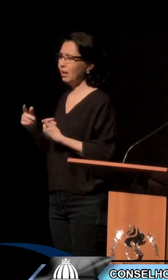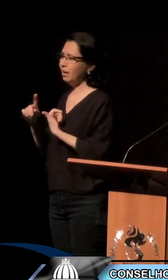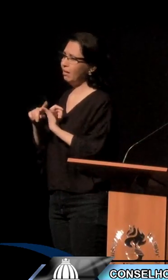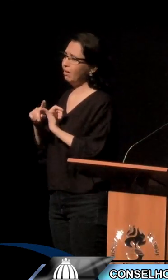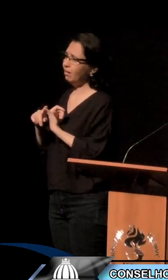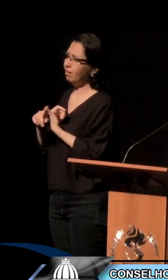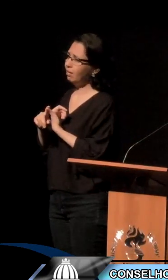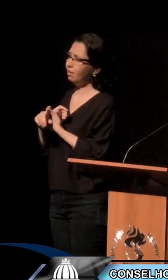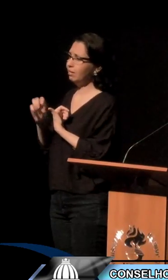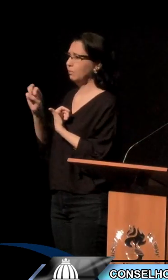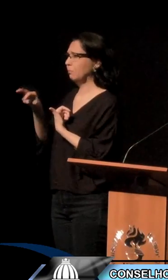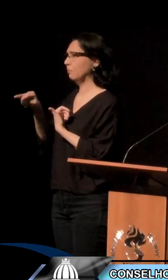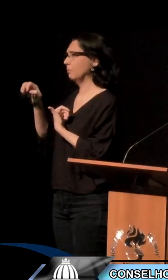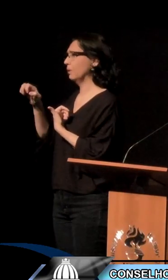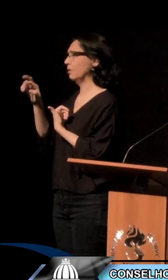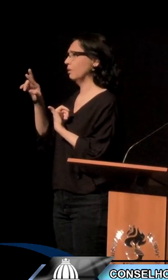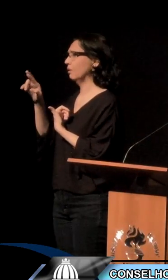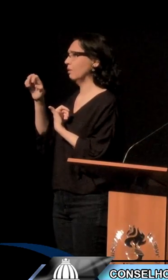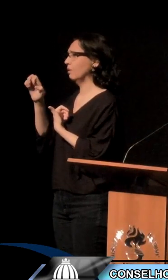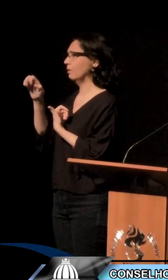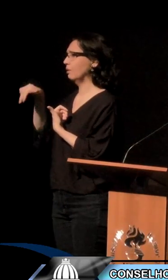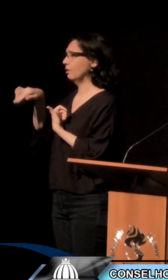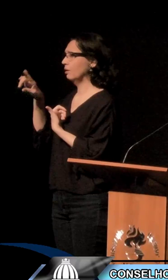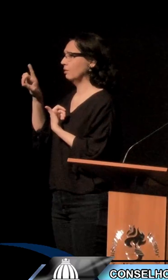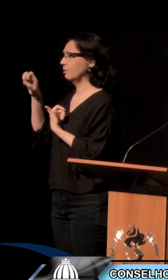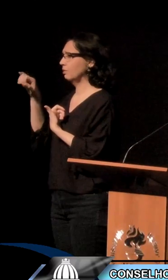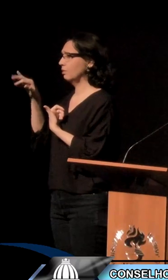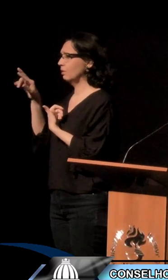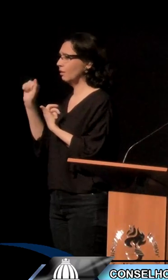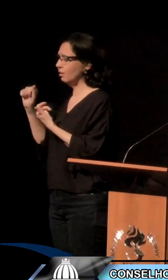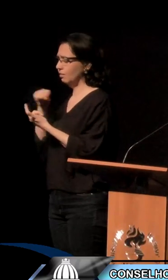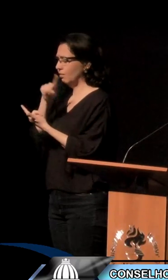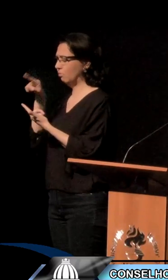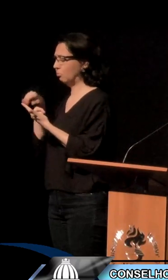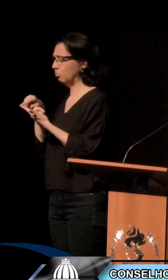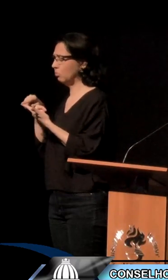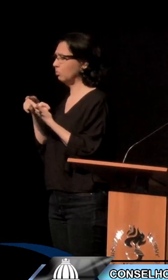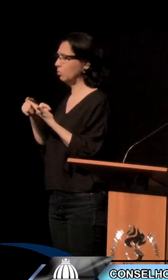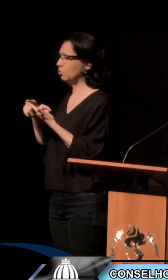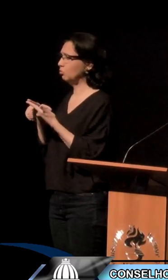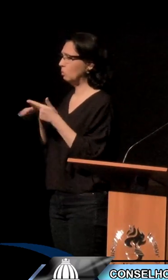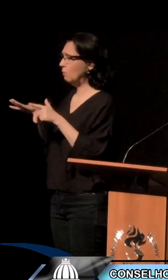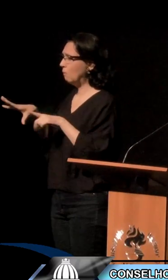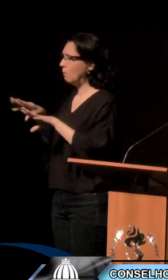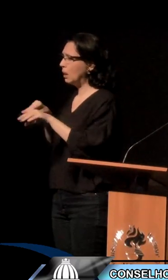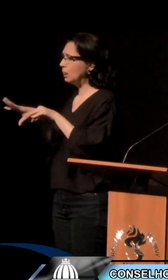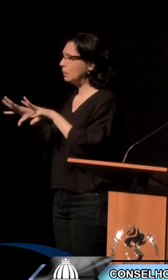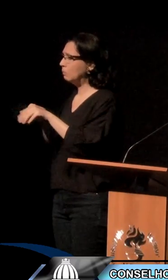cozinheiro esposo escolar com direito a CBO código brasileiro de ocupação